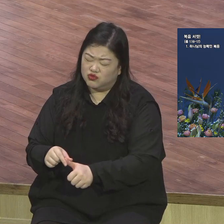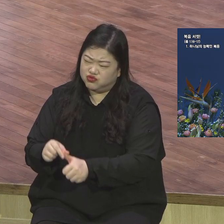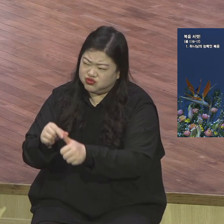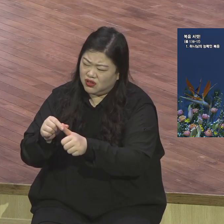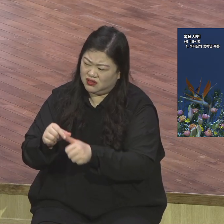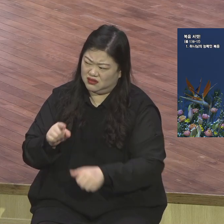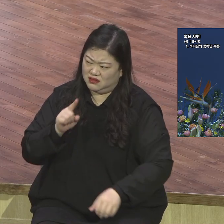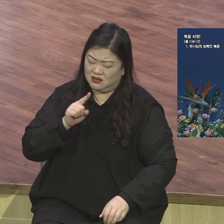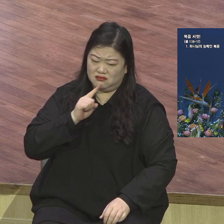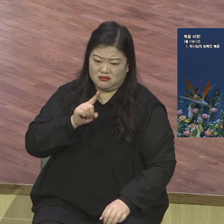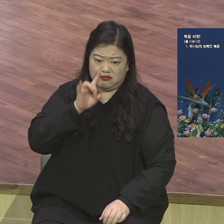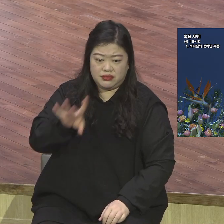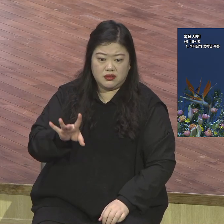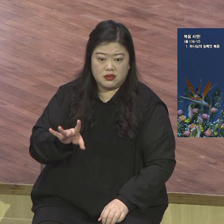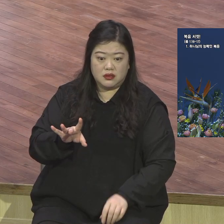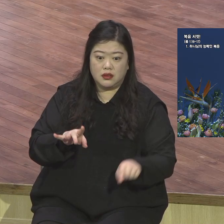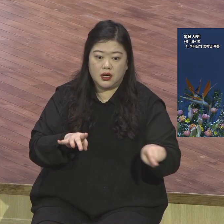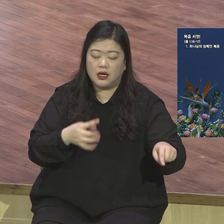이방인들에게는